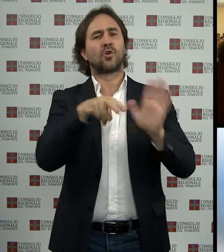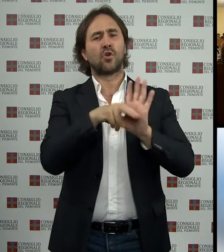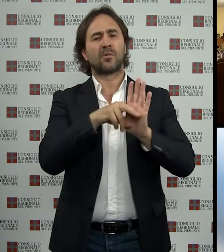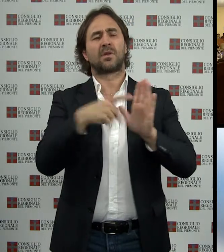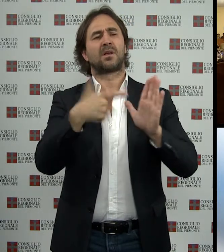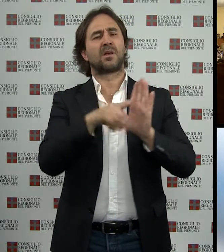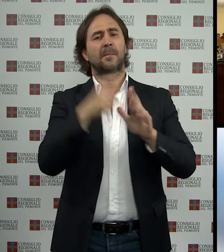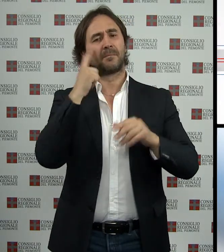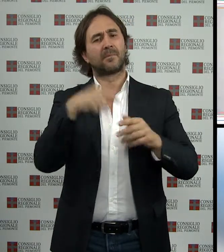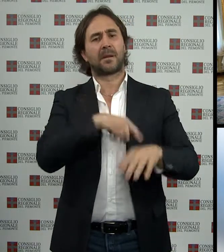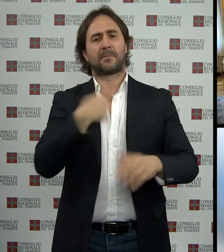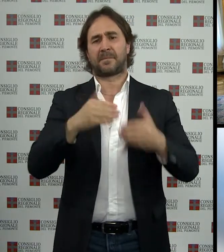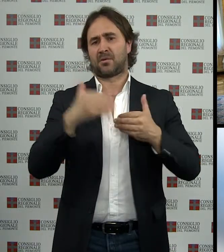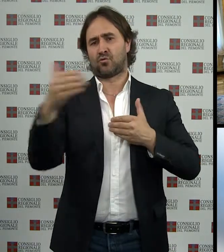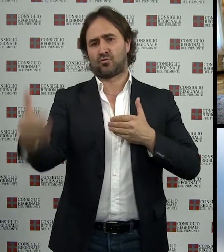di lungo periodo.